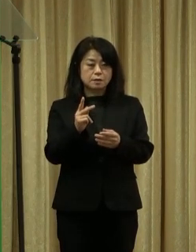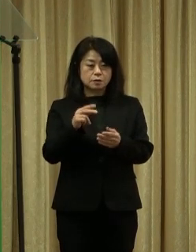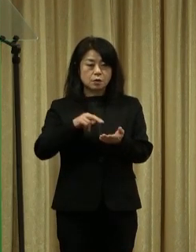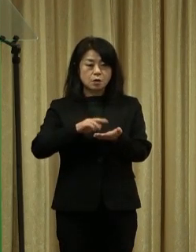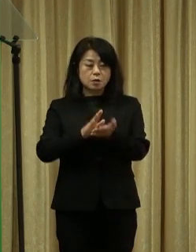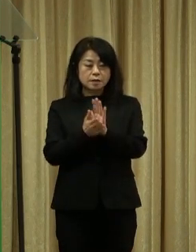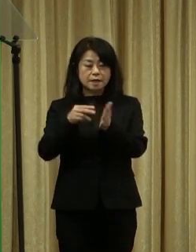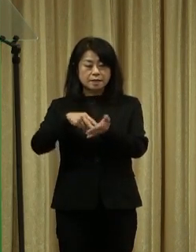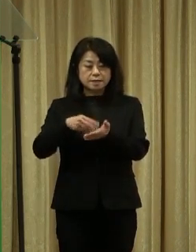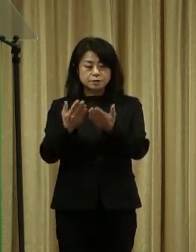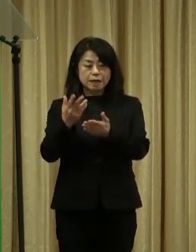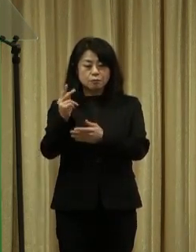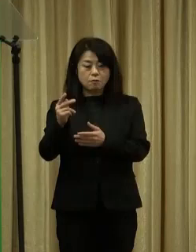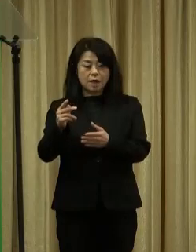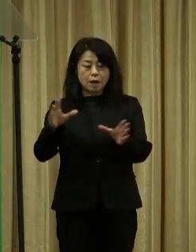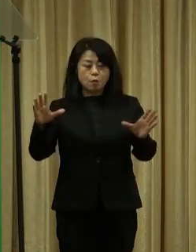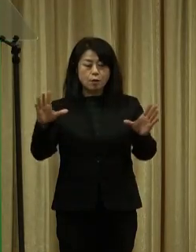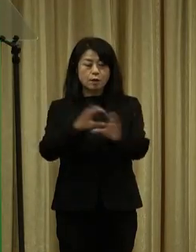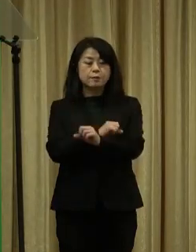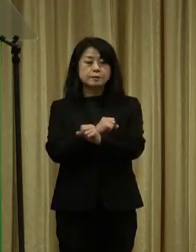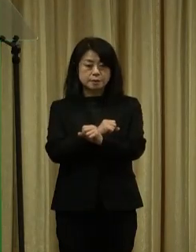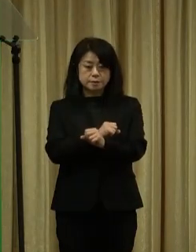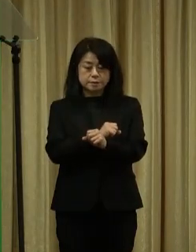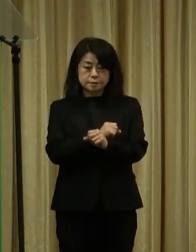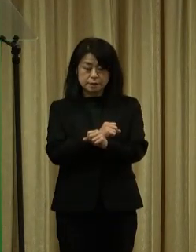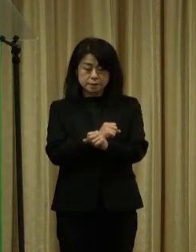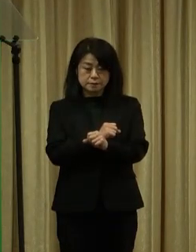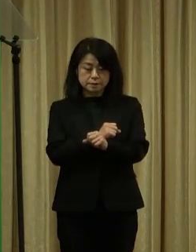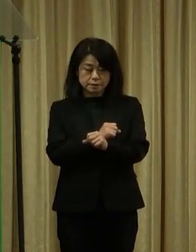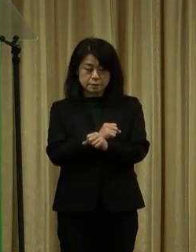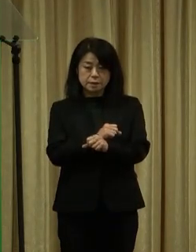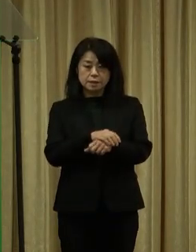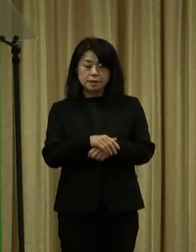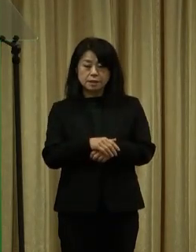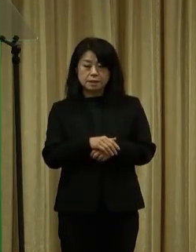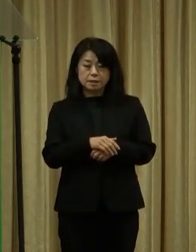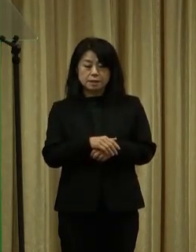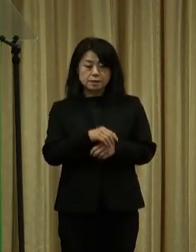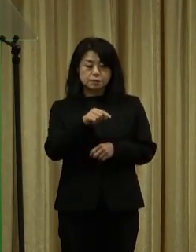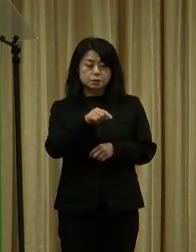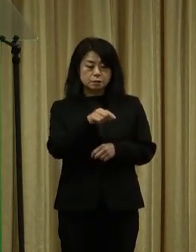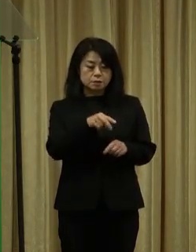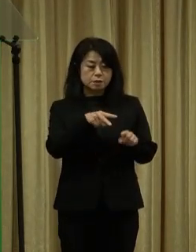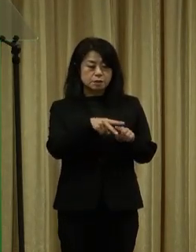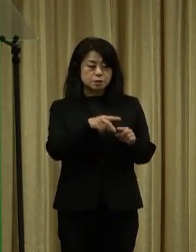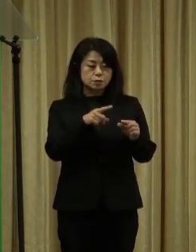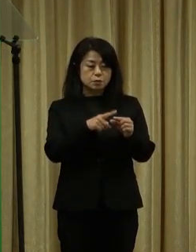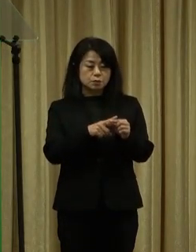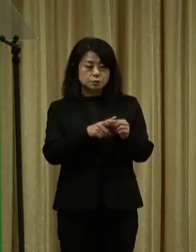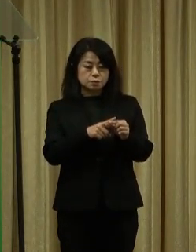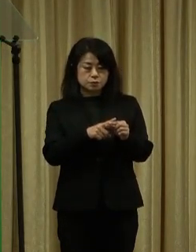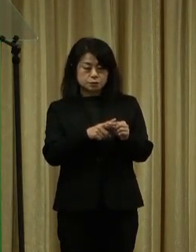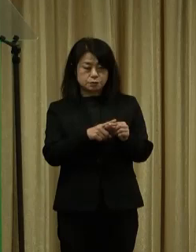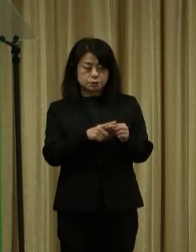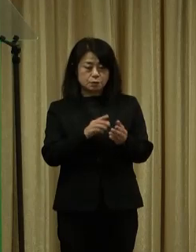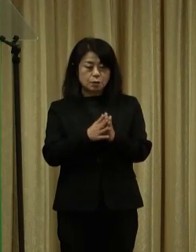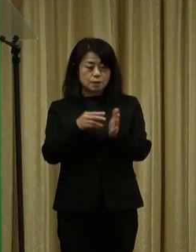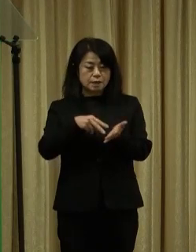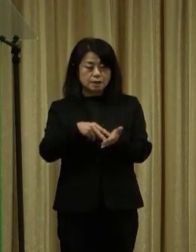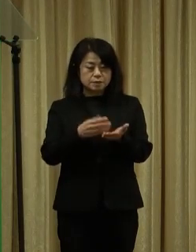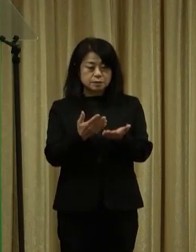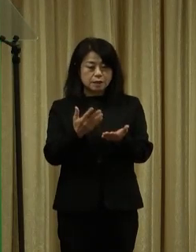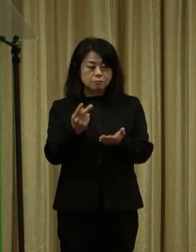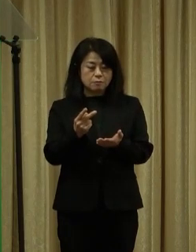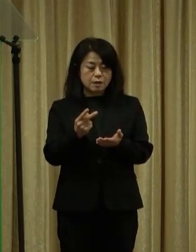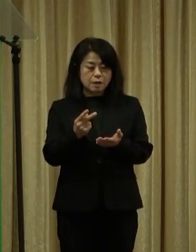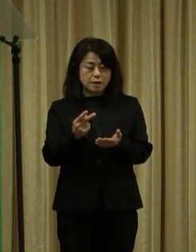で、まず教育未来室というような形で部屋を置いた上で、そこに小中学校化、県立高校化といろいろ担当を置